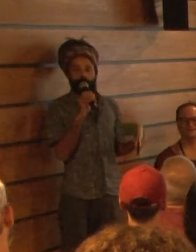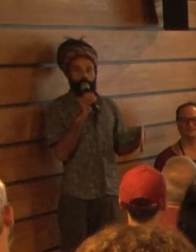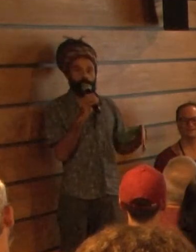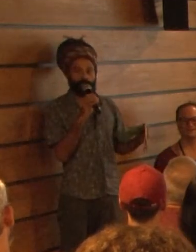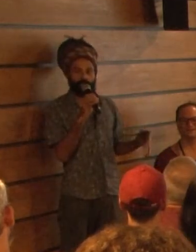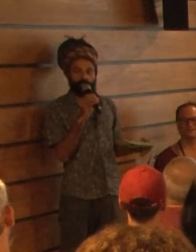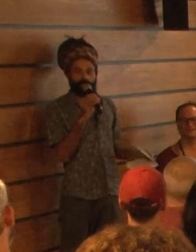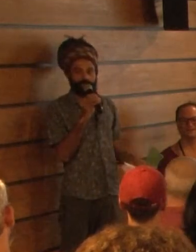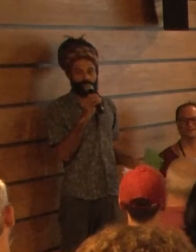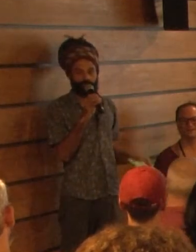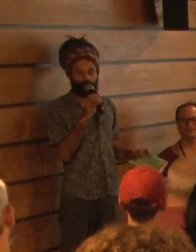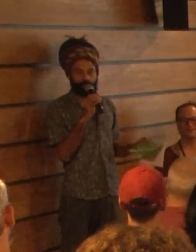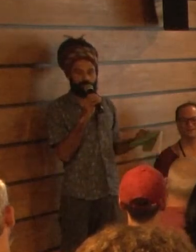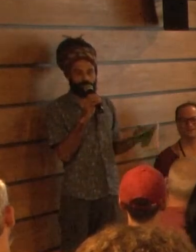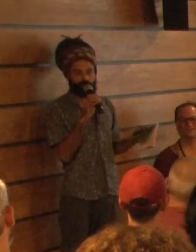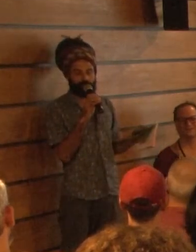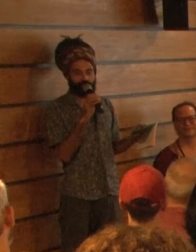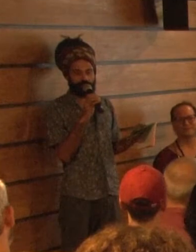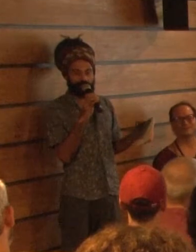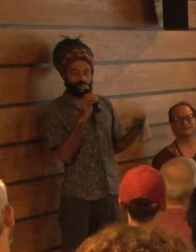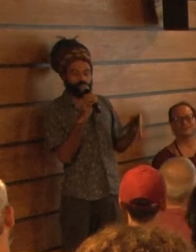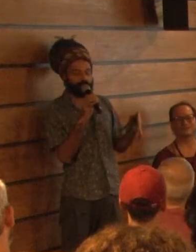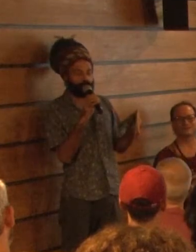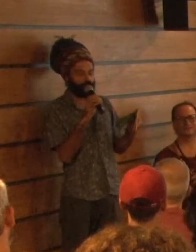a gente publicou ano passado,